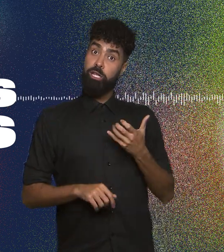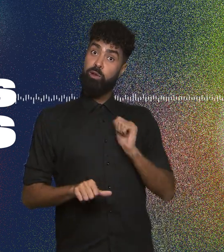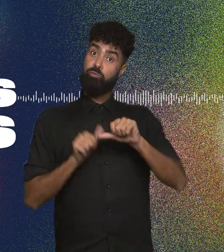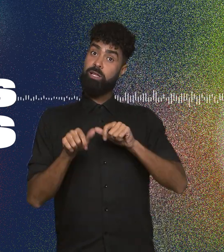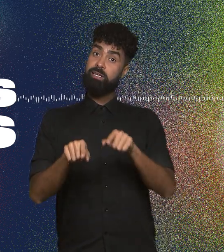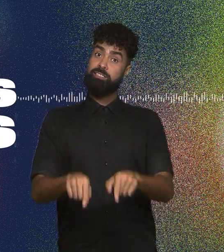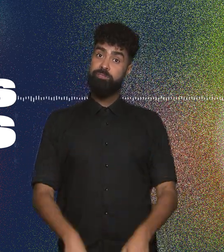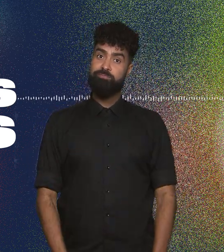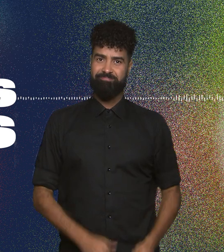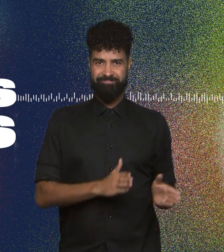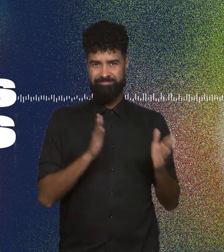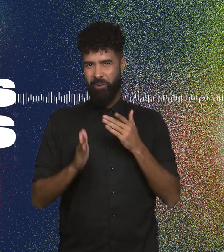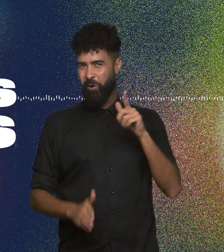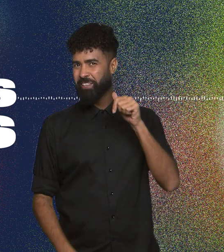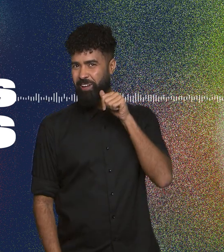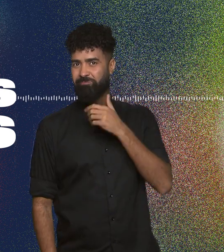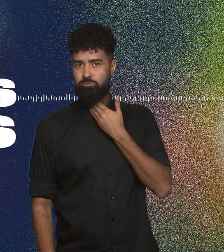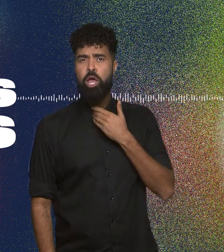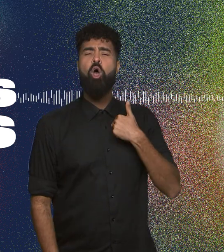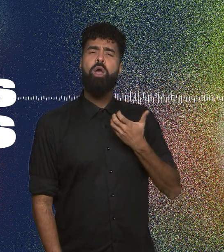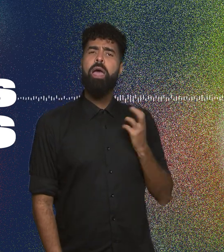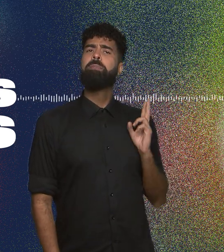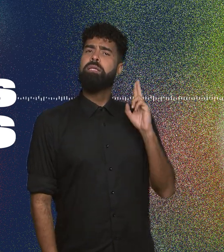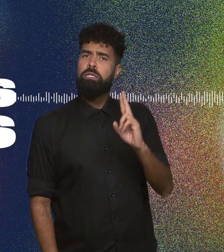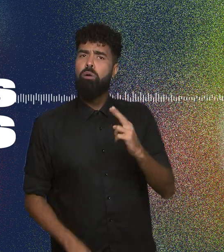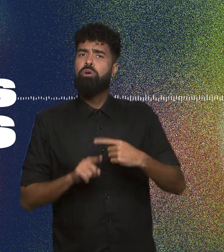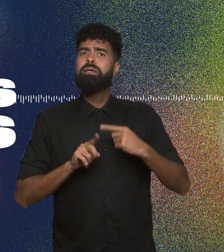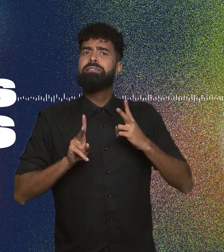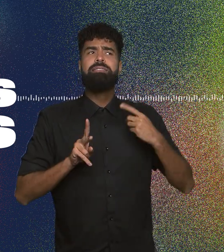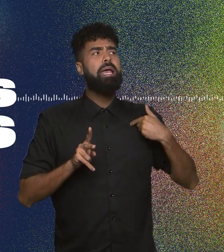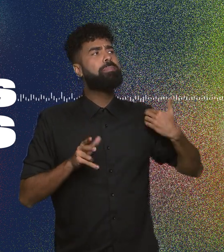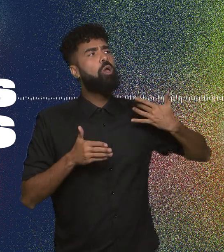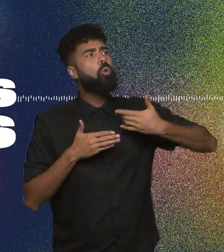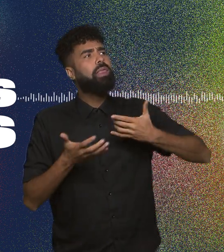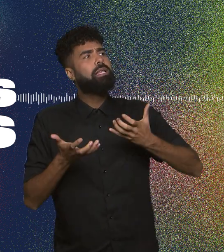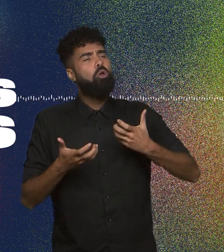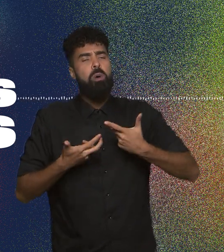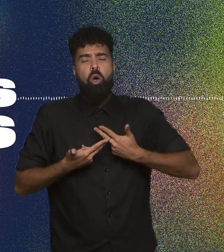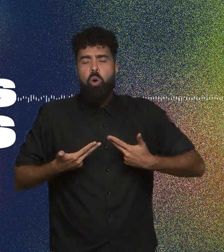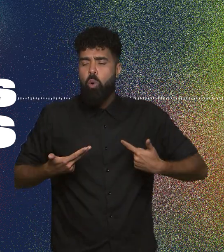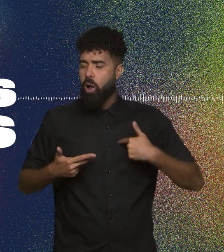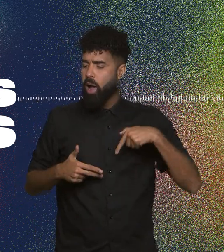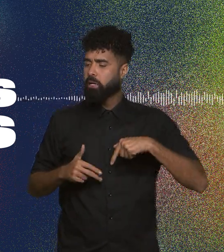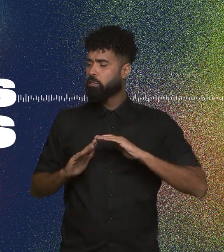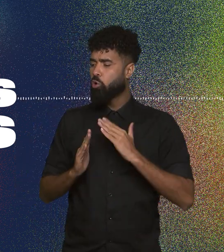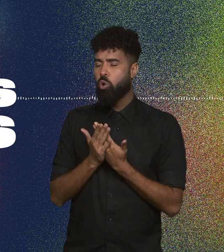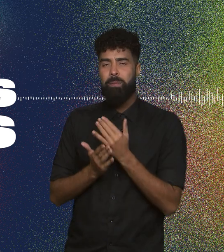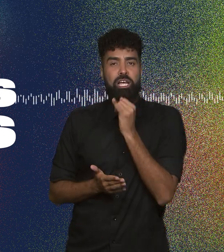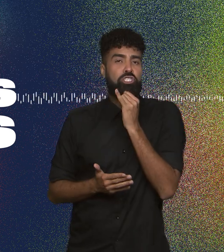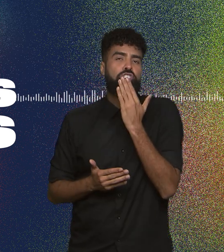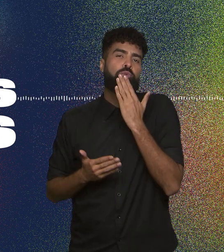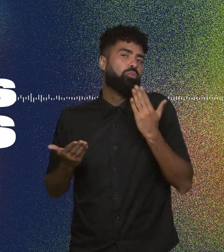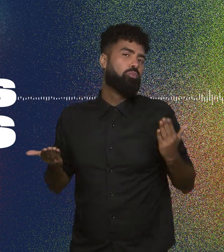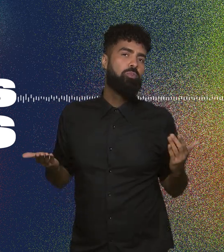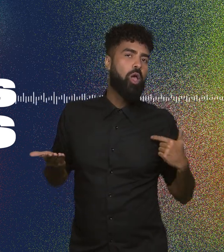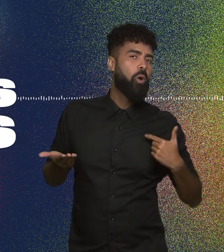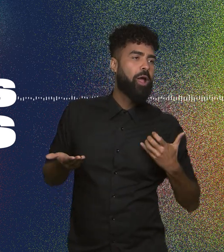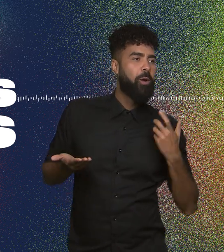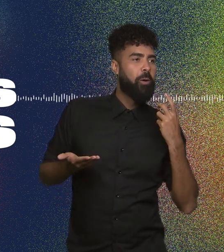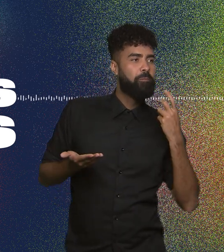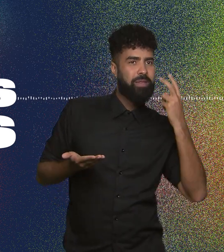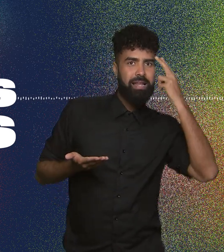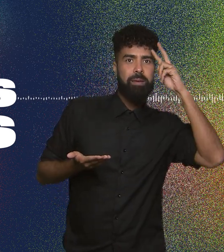isso. Isso é importante porque eu sempre quis ser alguma coisa na minha escola, né? Tipo assim, para poder relembrar para o